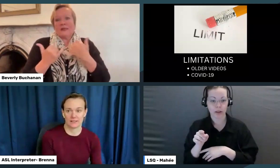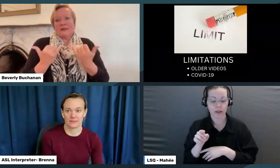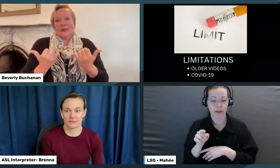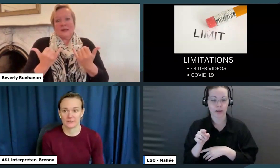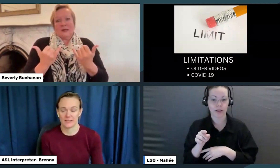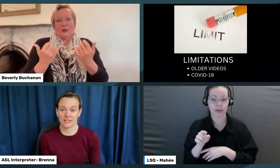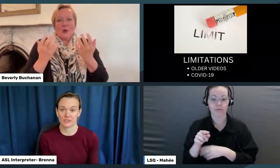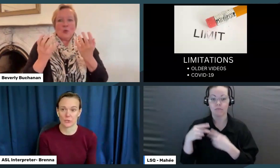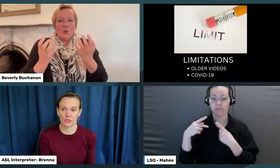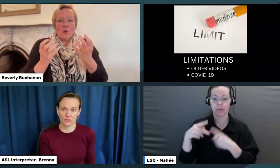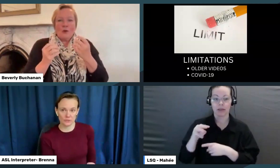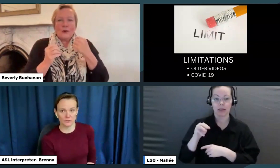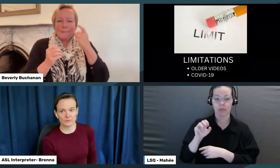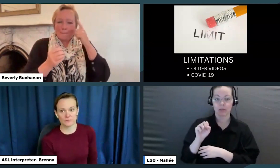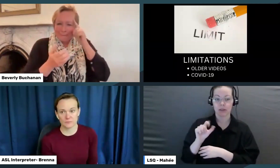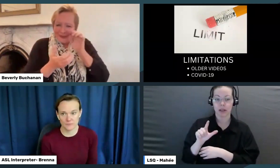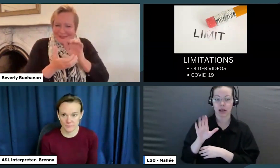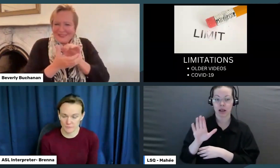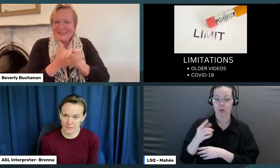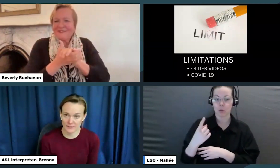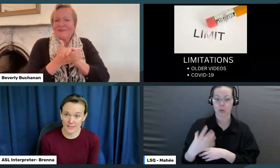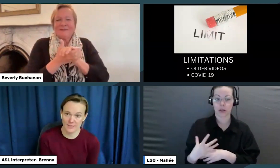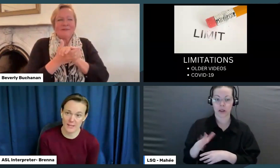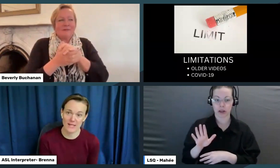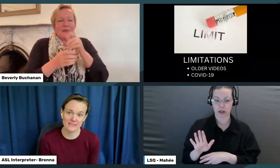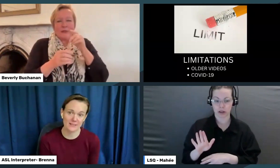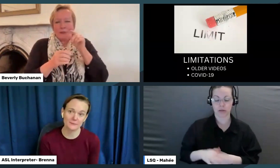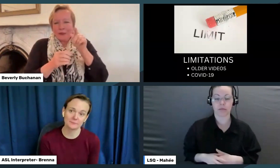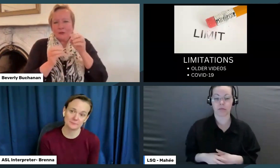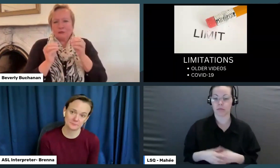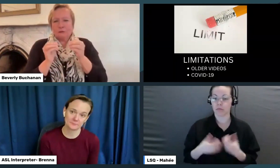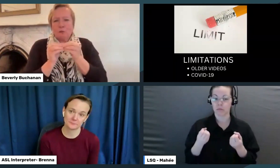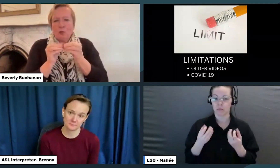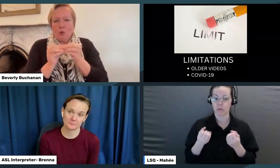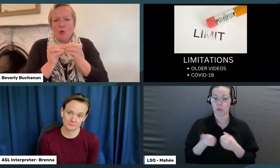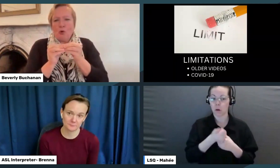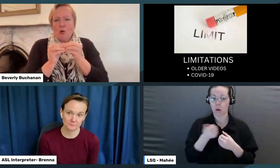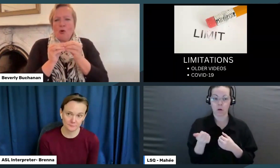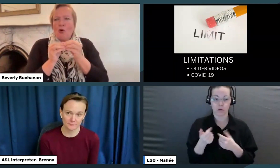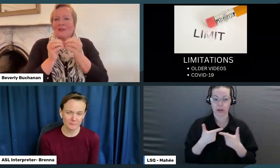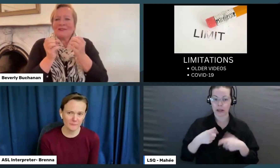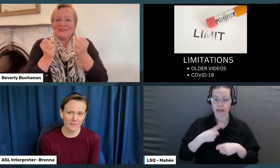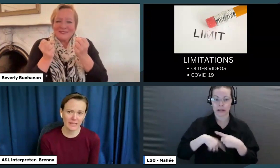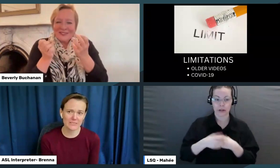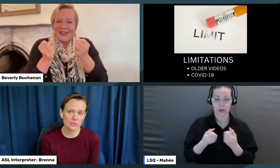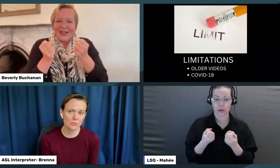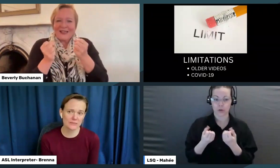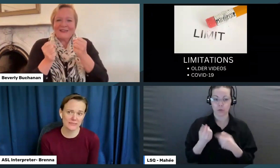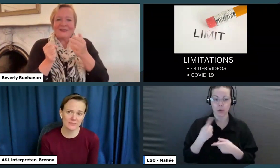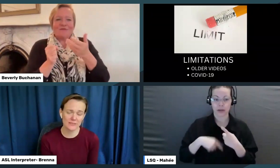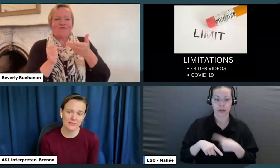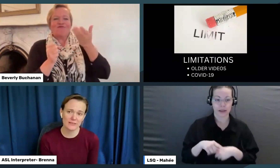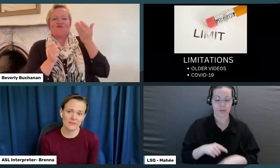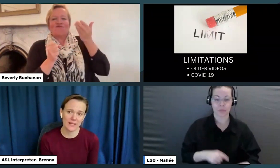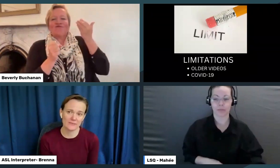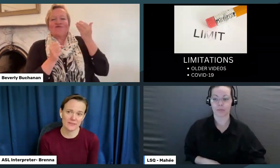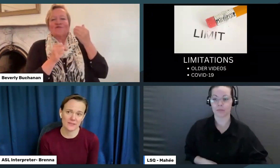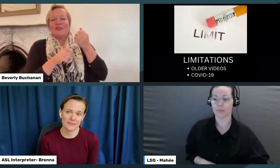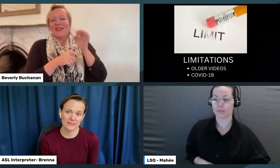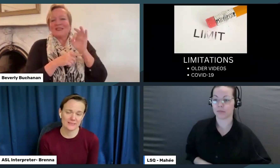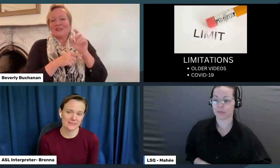qui utilisent ASL, l'ancien ASL. Je crois que